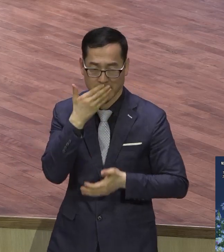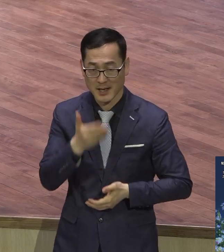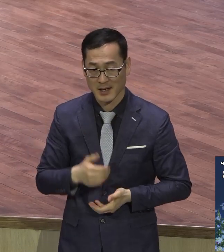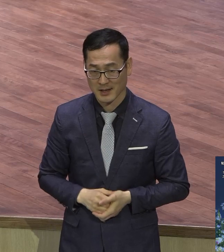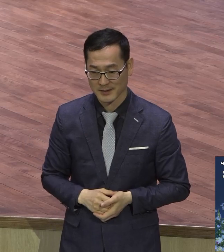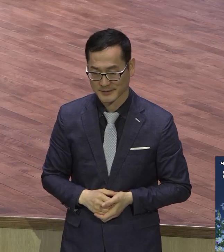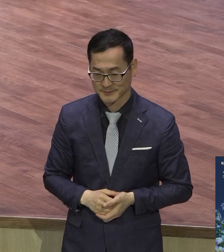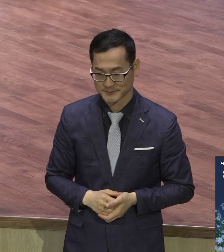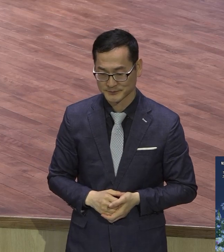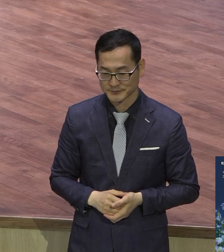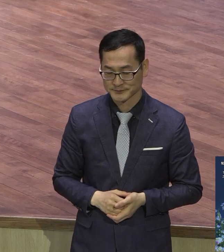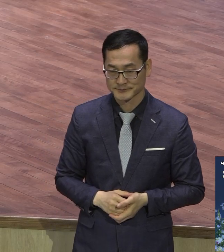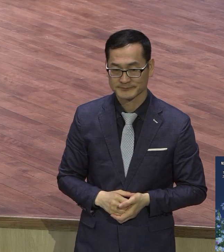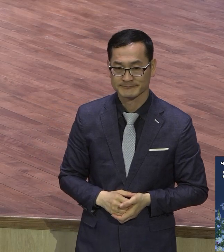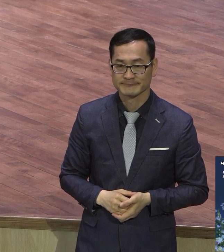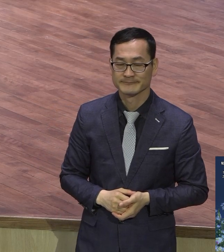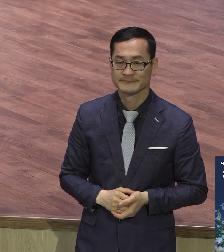말씀 충만 합니다.